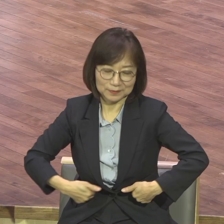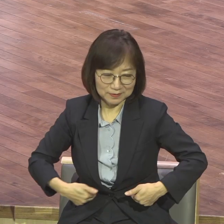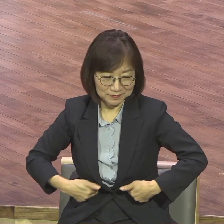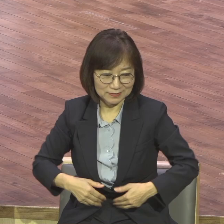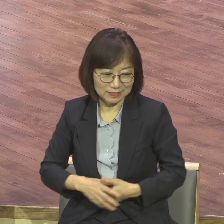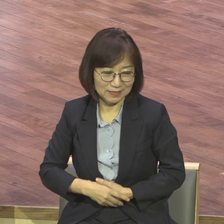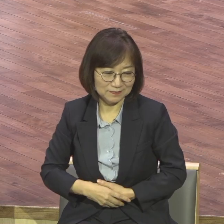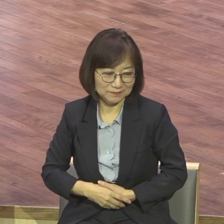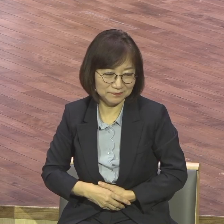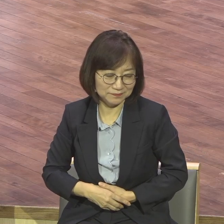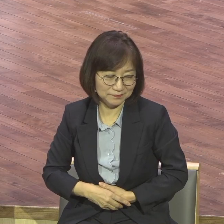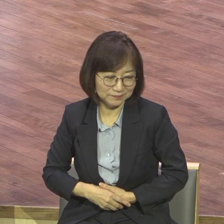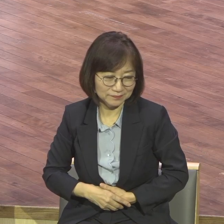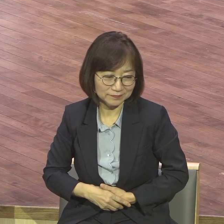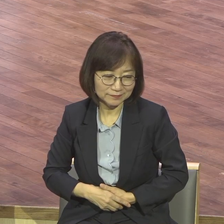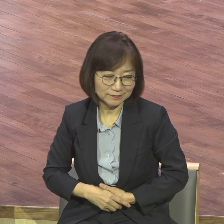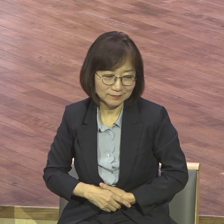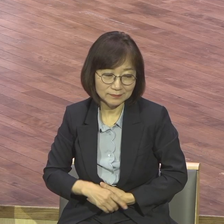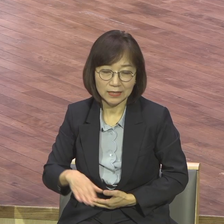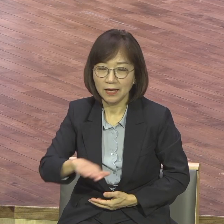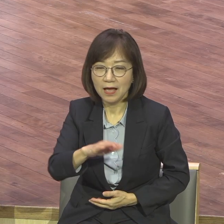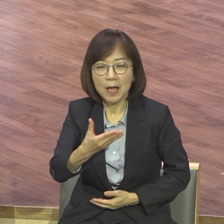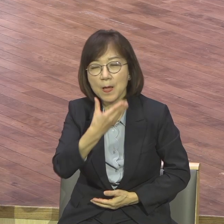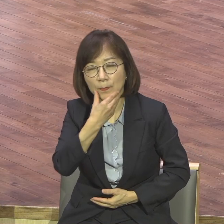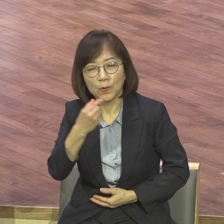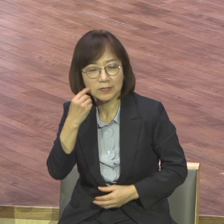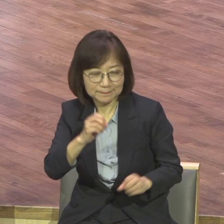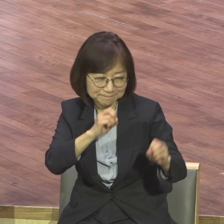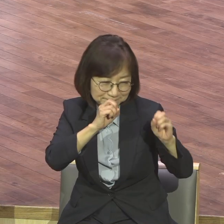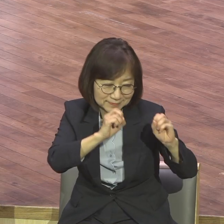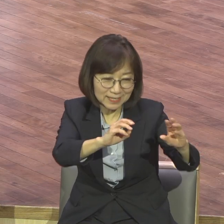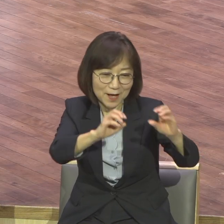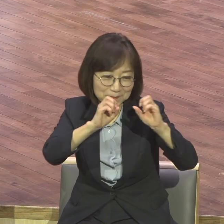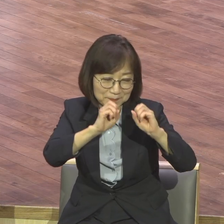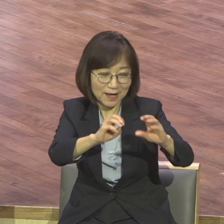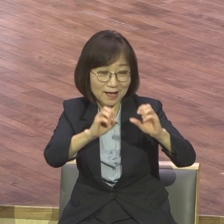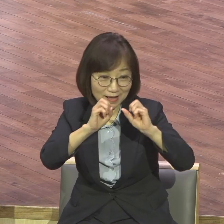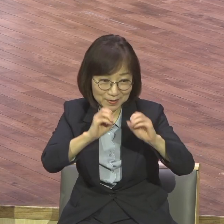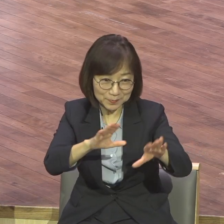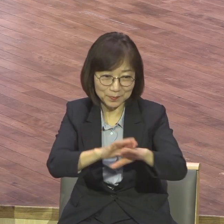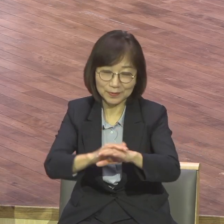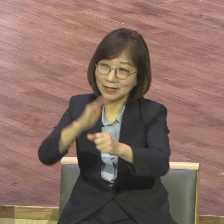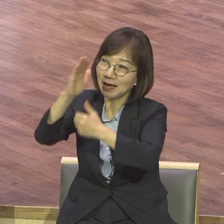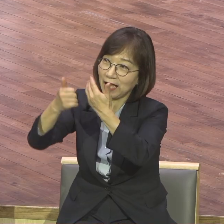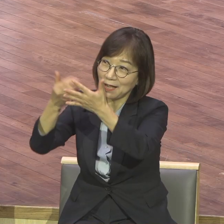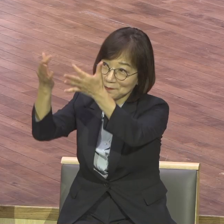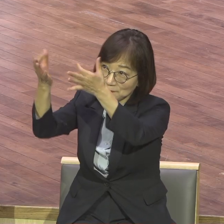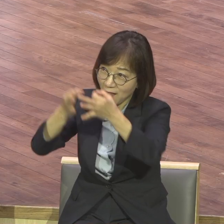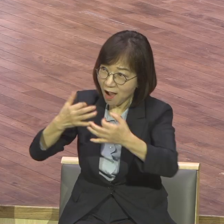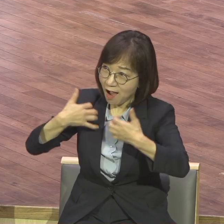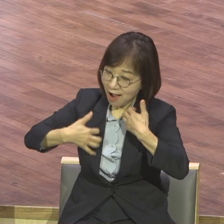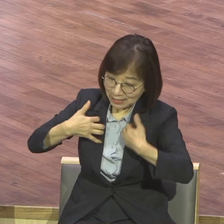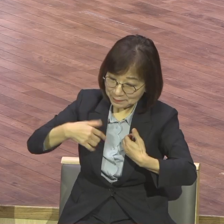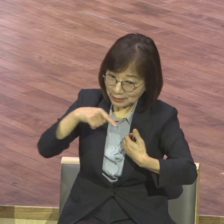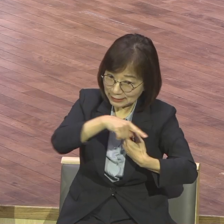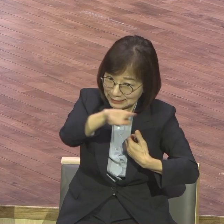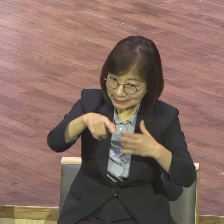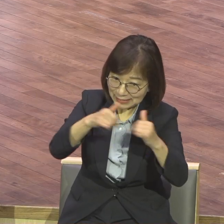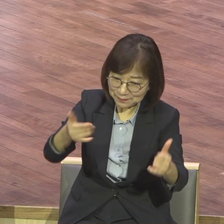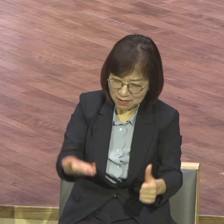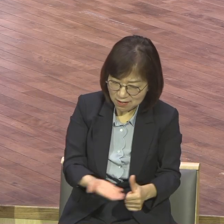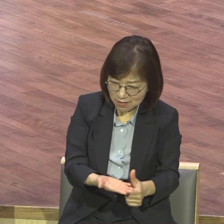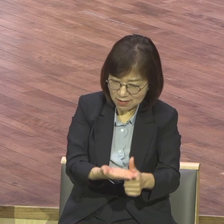있는데 끊임없이 우리는 이 복음 전파하는 일에 하나님이 기뻐하시는 이 전도자들을 키워서 현장에